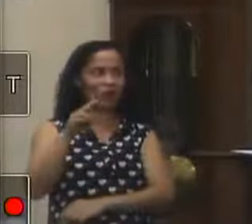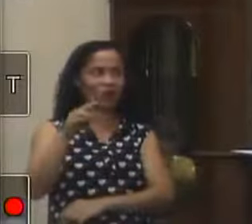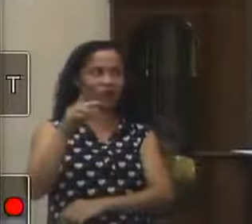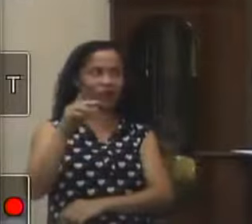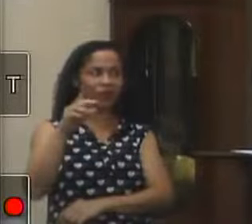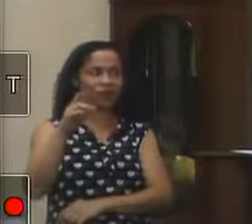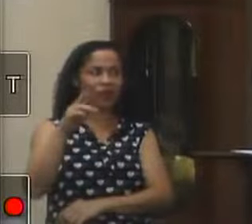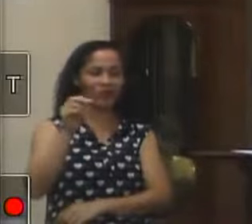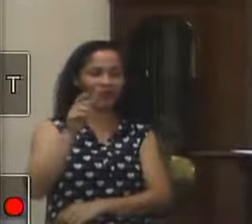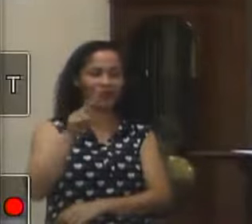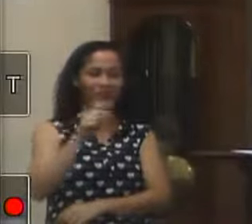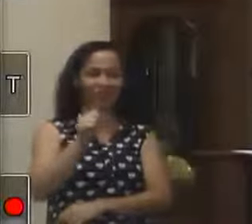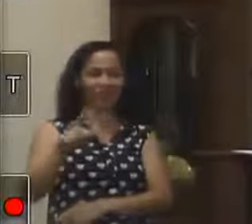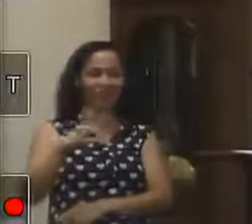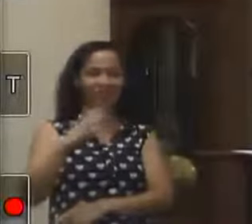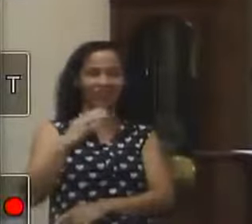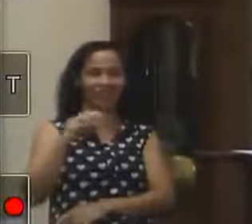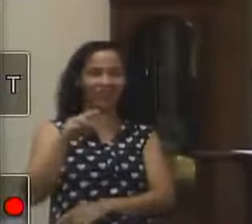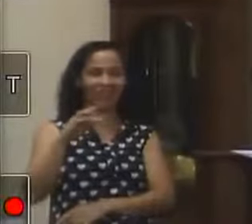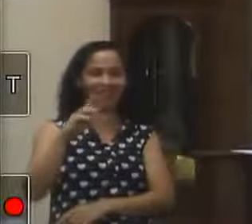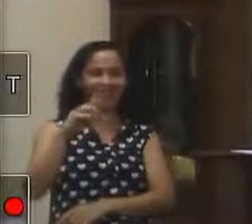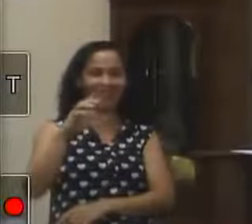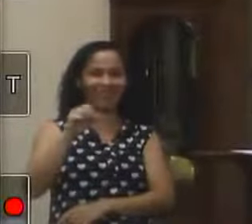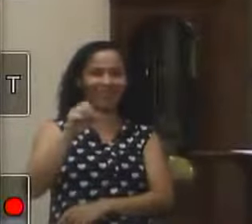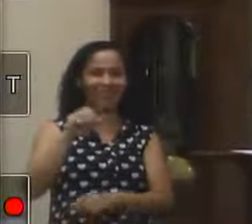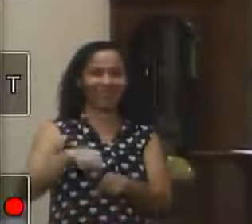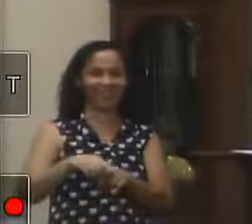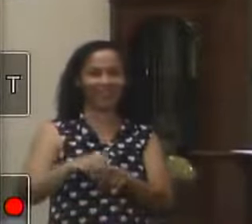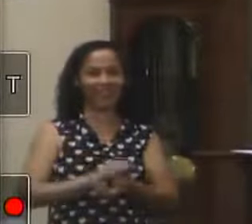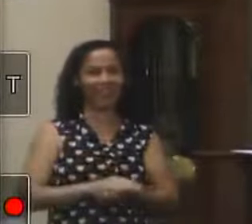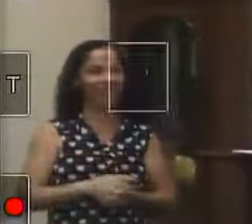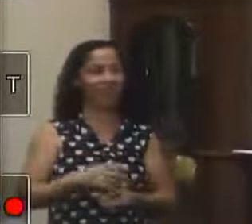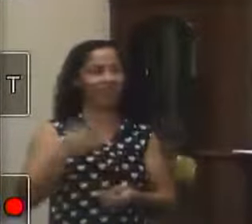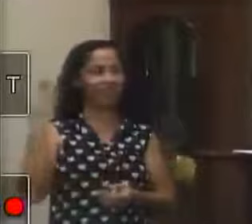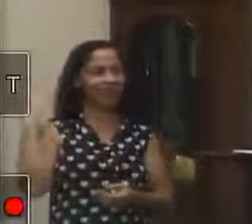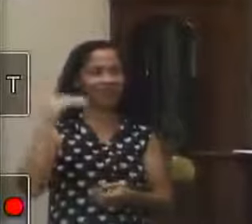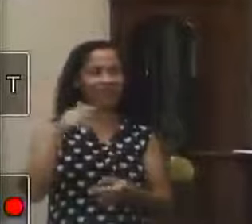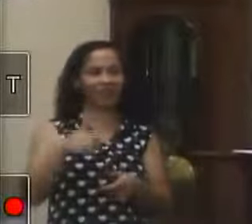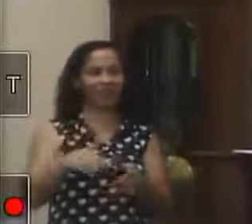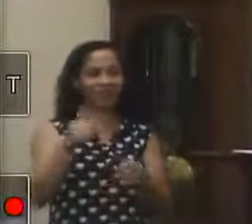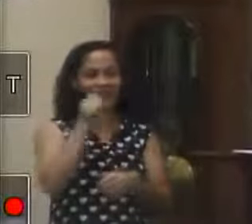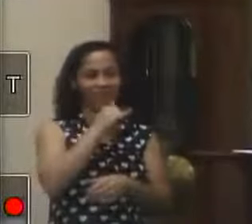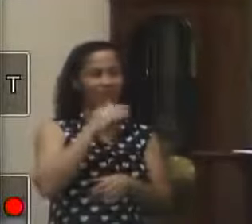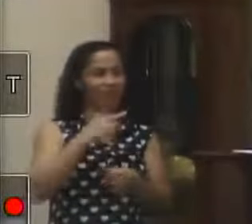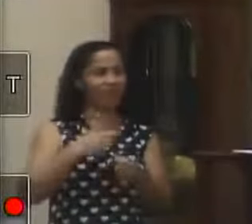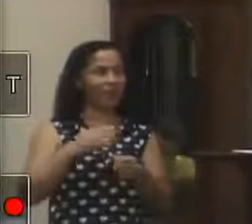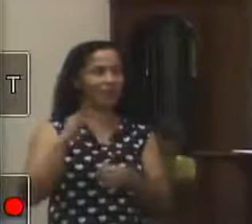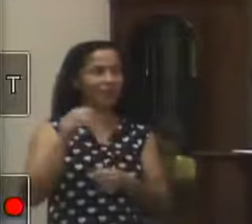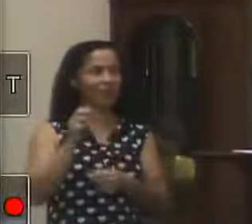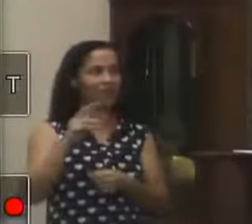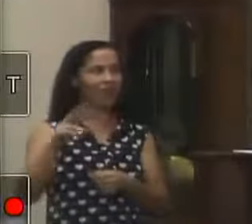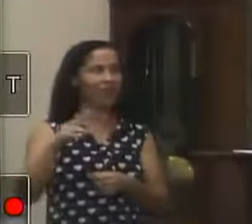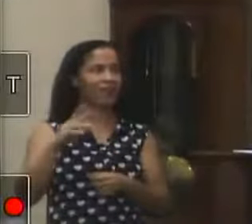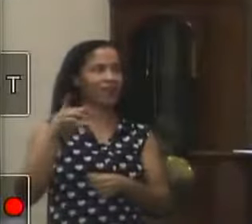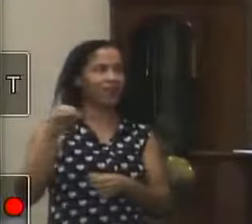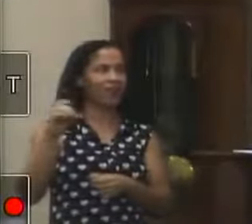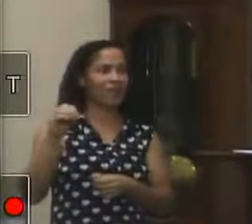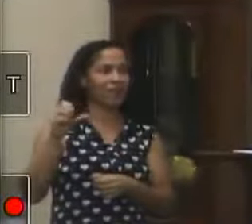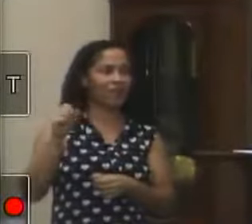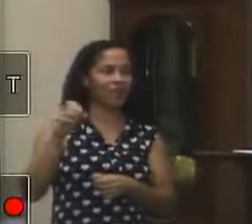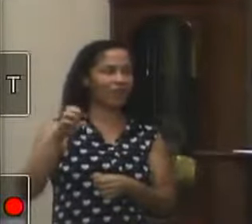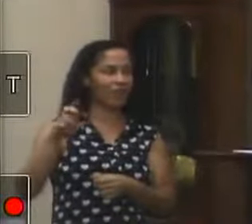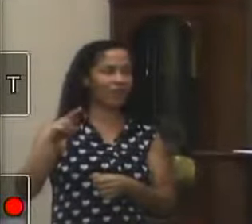esqueci o nome da rua, ali na rua do centro, ali na rua da Marmoaria, na rua do antigo Bar do Sochil, eu nunca vi uma rua para ter tanto buraco